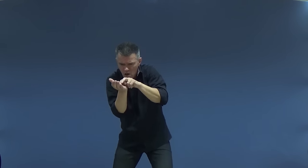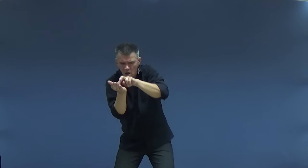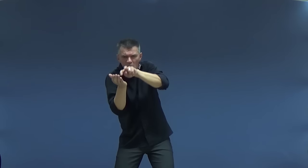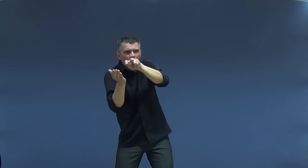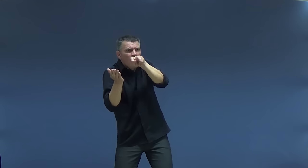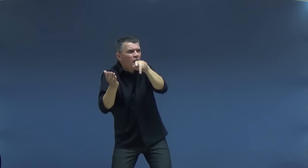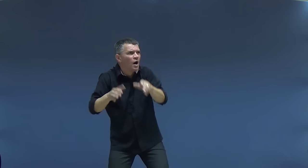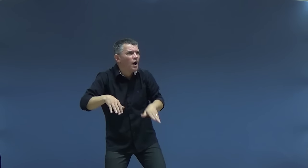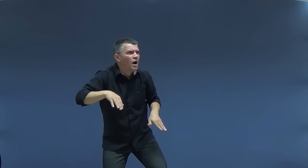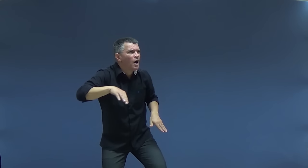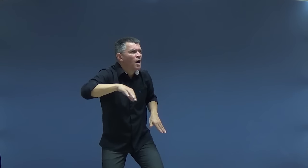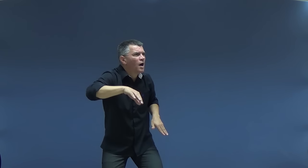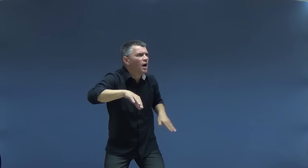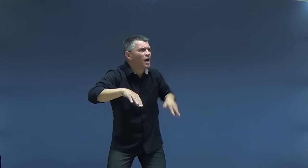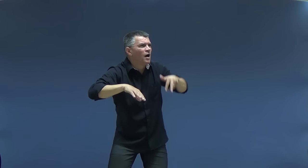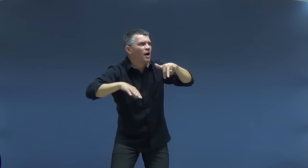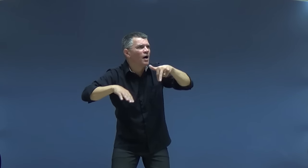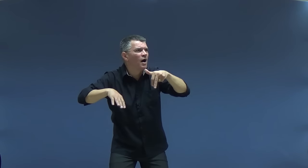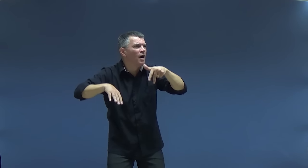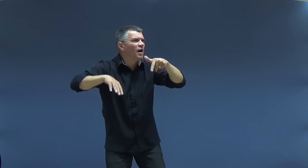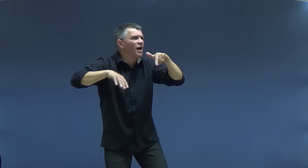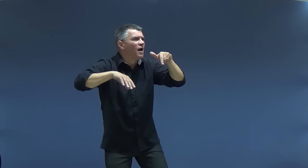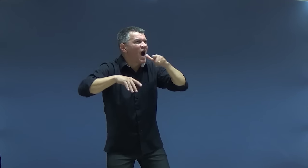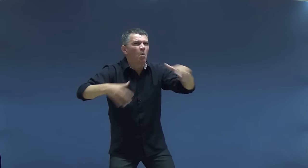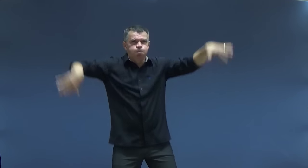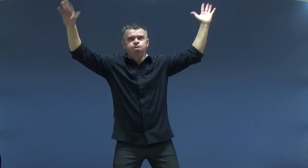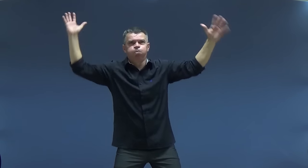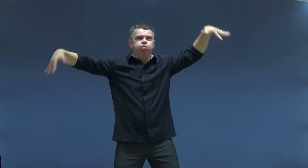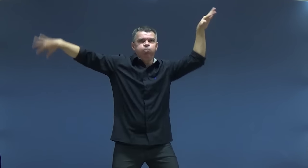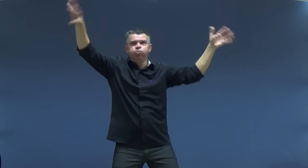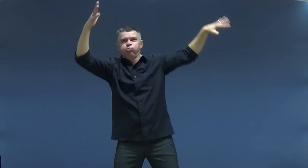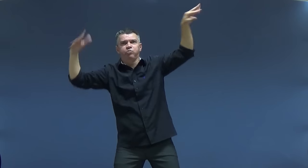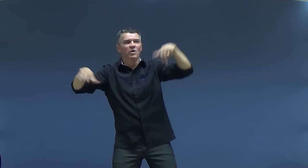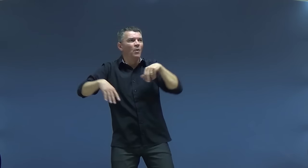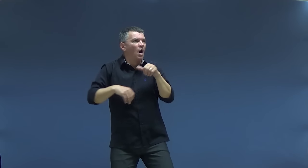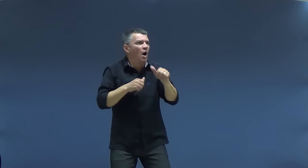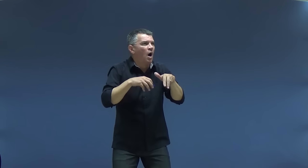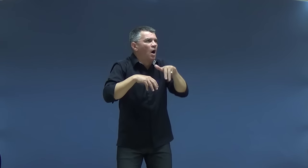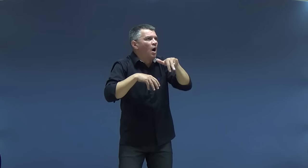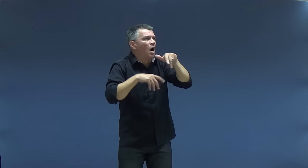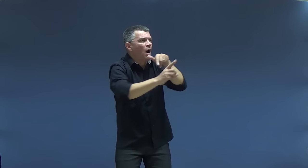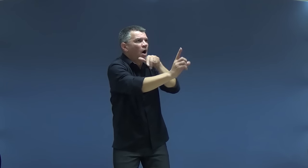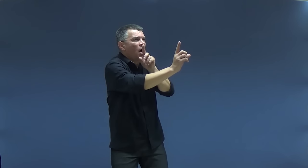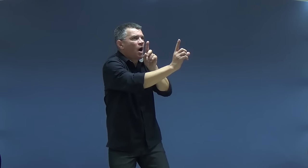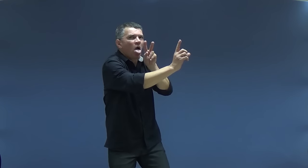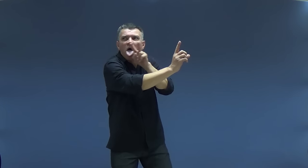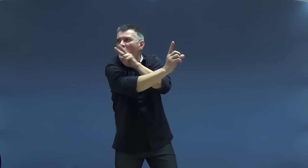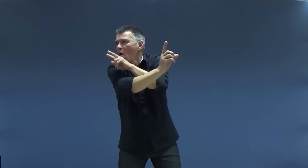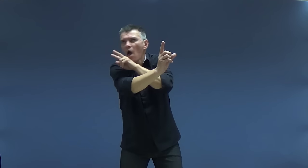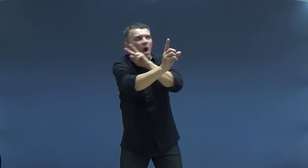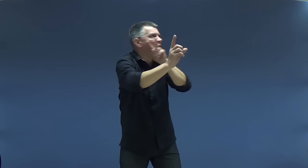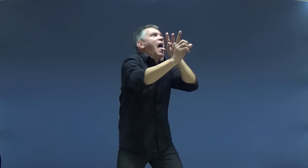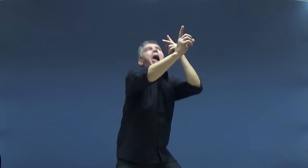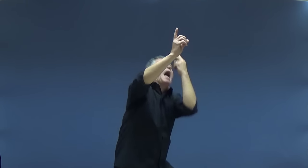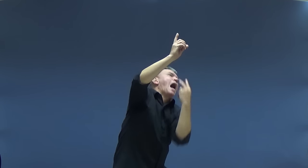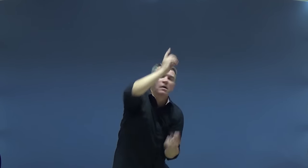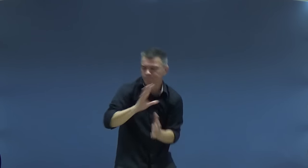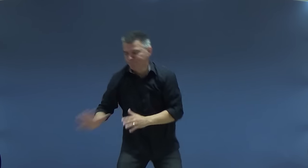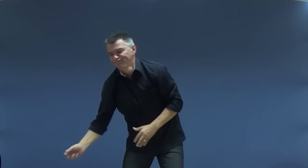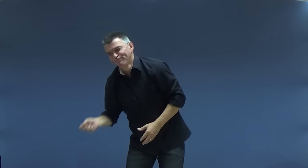tem certeza? E saiu do barco e foi lá, e andou na água, e a água começou a agitar, e ele continuou andando, ele continuou olhando para Jesus. Daí ele começou a